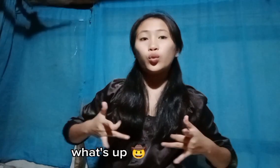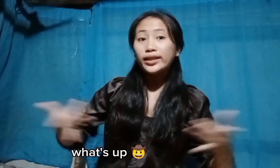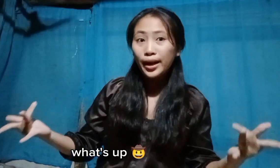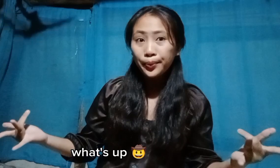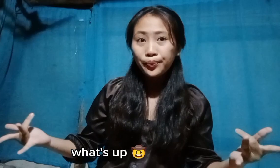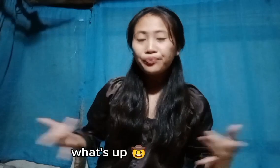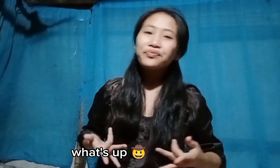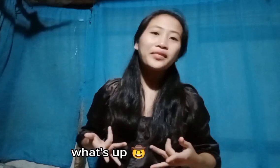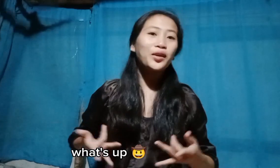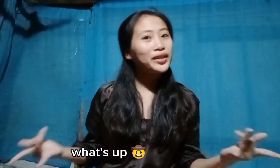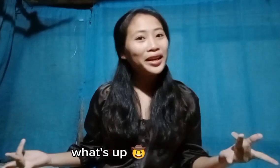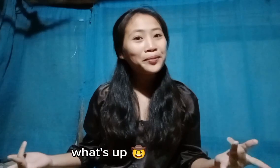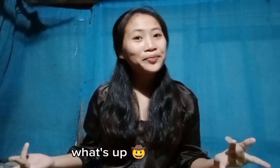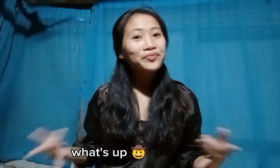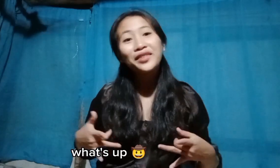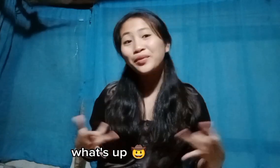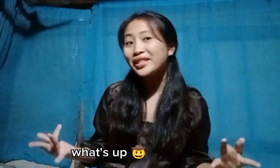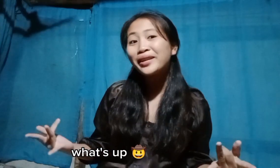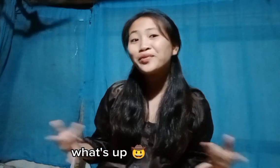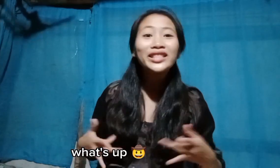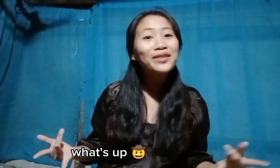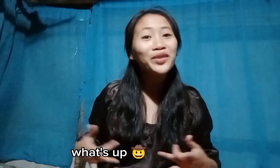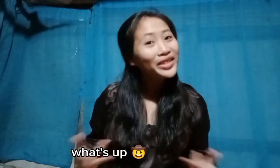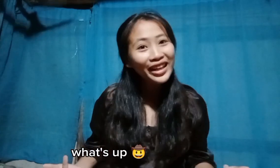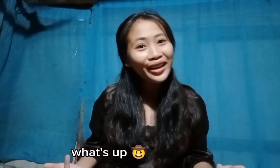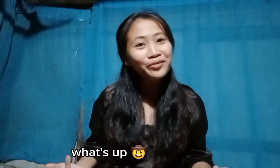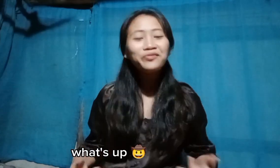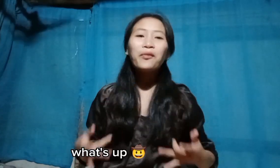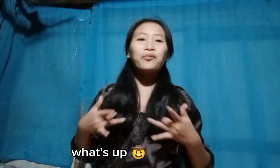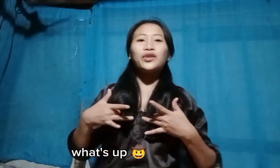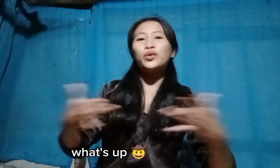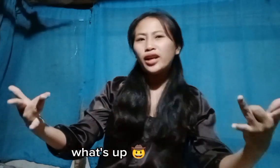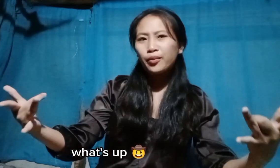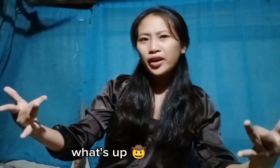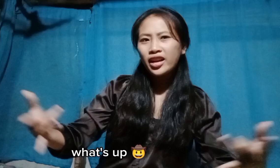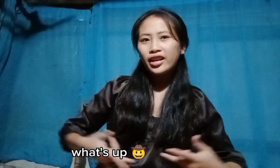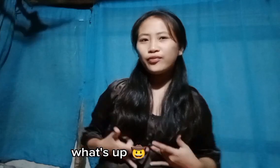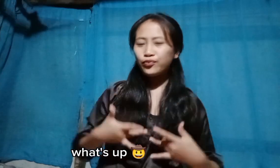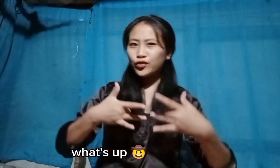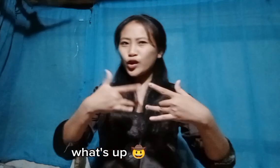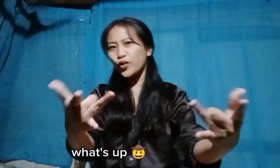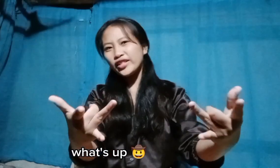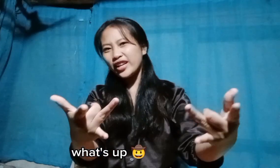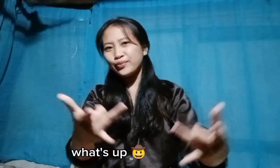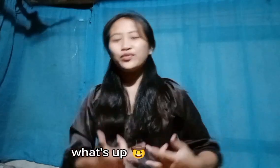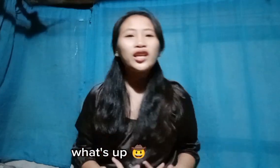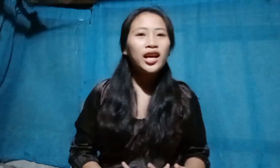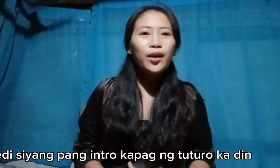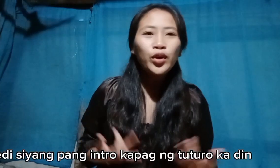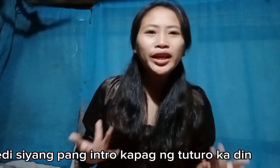What's up? What's up? What's up? What's up? What's up? What's up? Eh, what's up? Pero siya